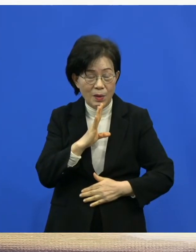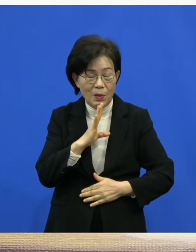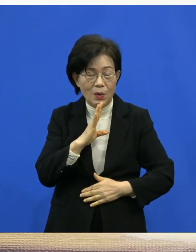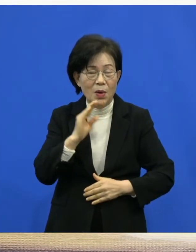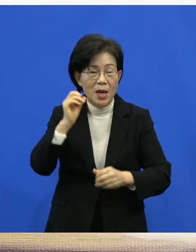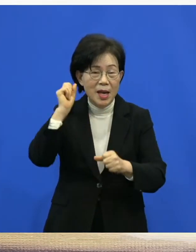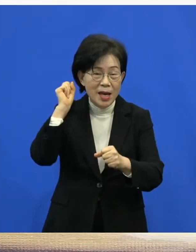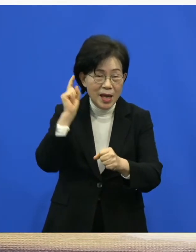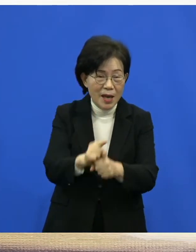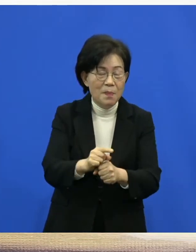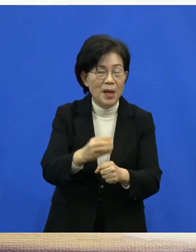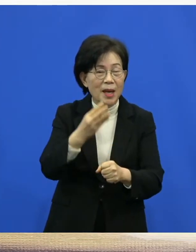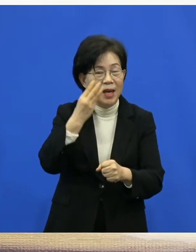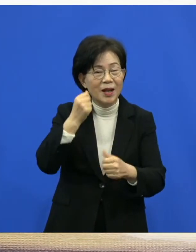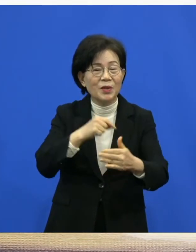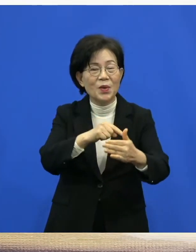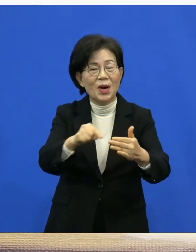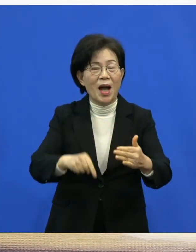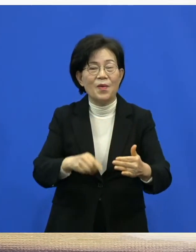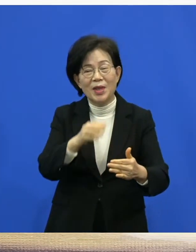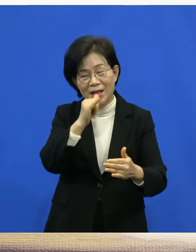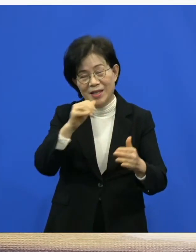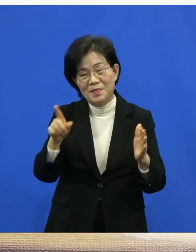이미 형통 가운데 있음을 믿고